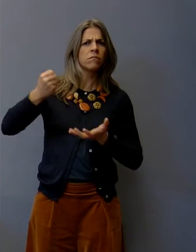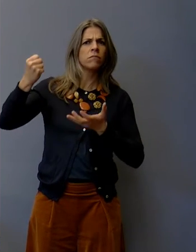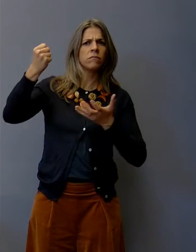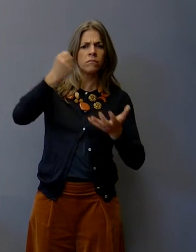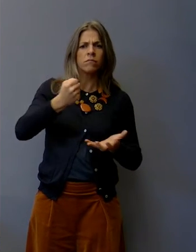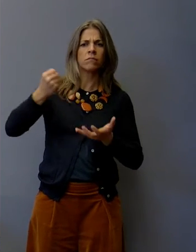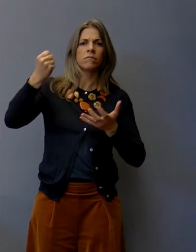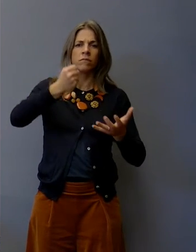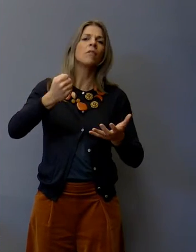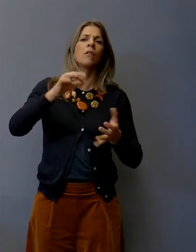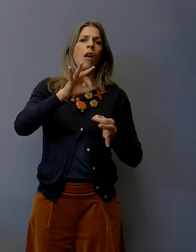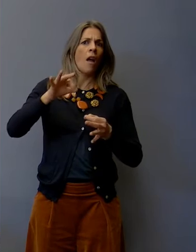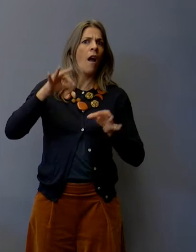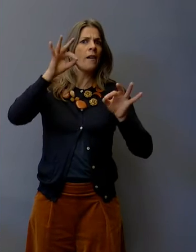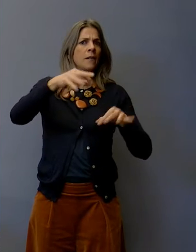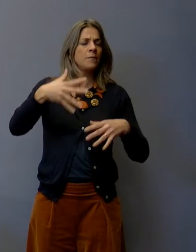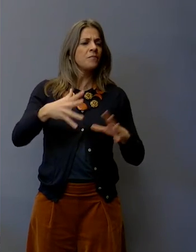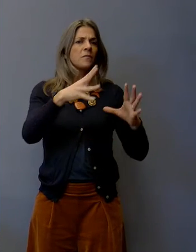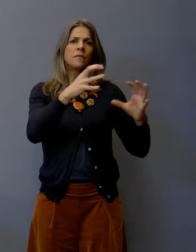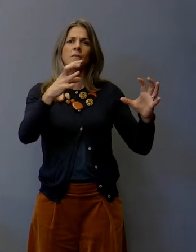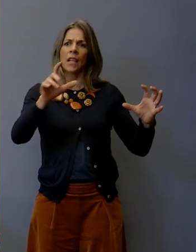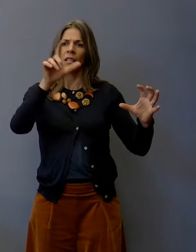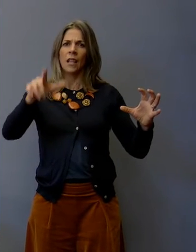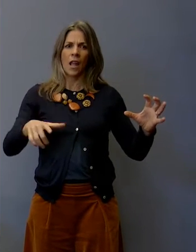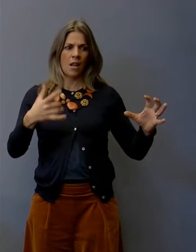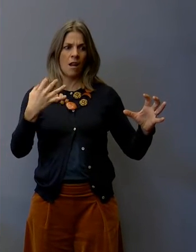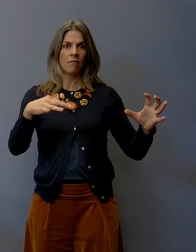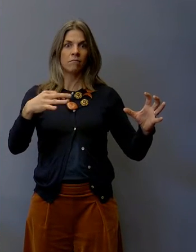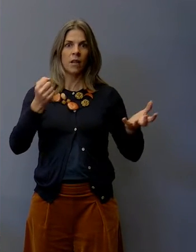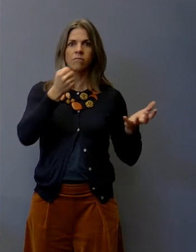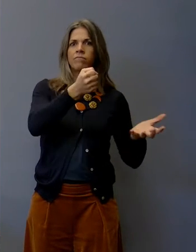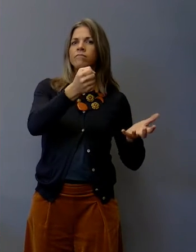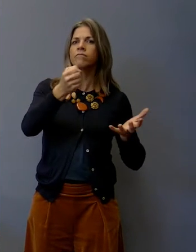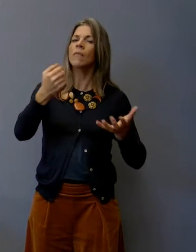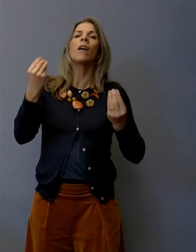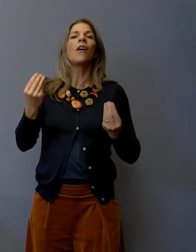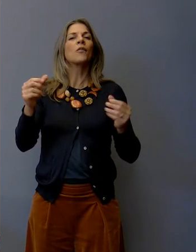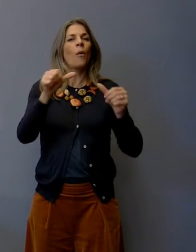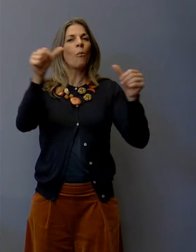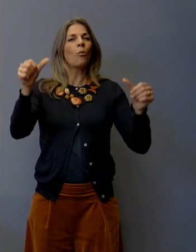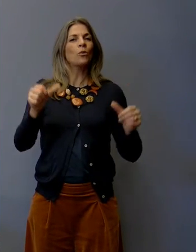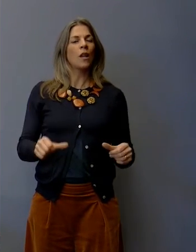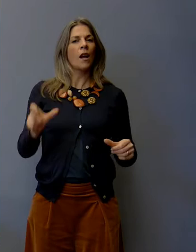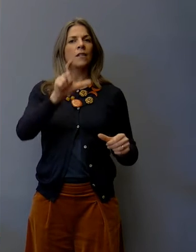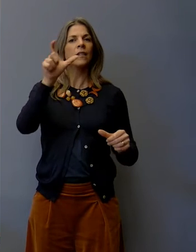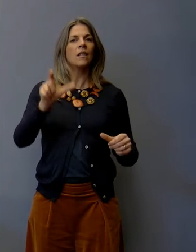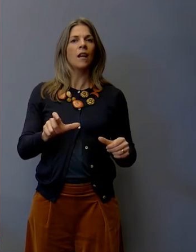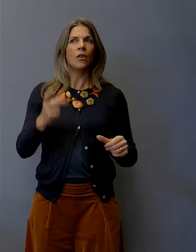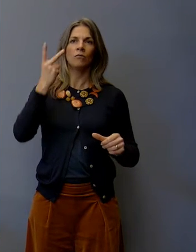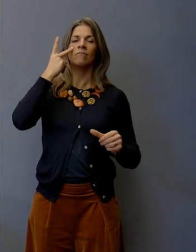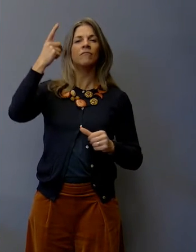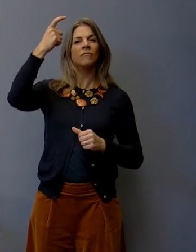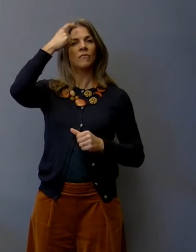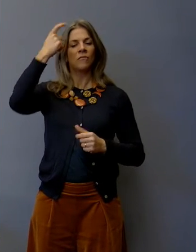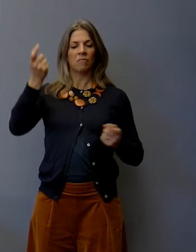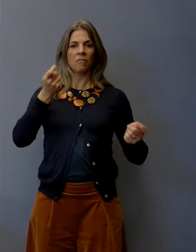italiane pertanto per noi il modello genova è un modello di intervento dello stato e basta non è